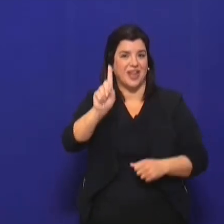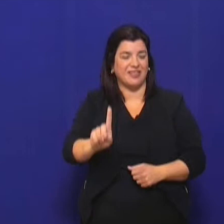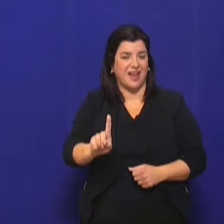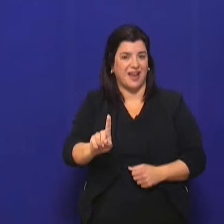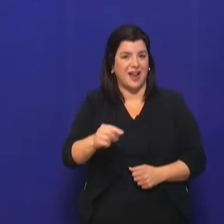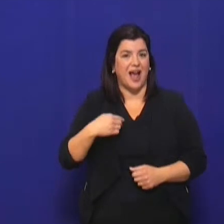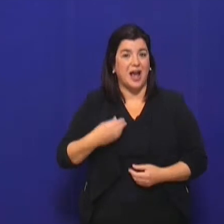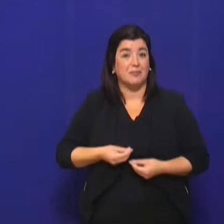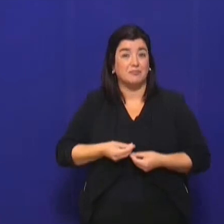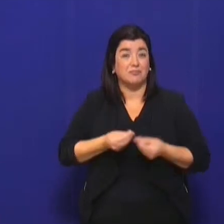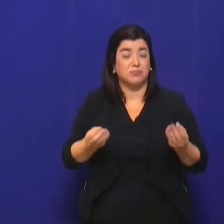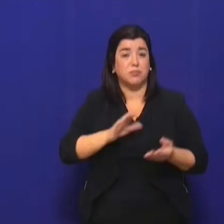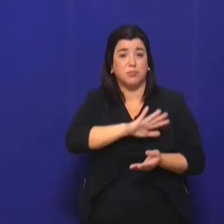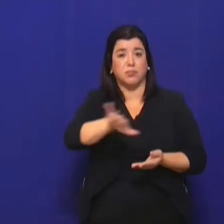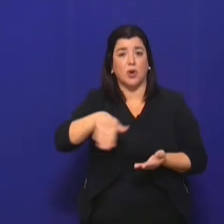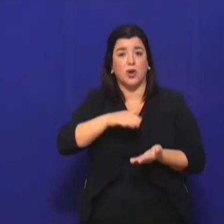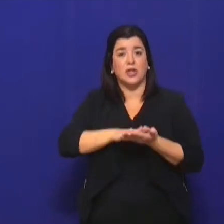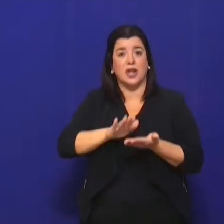tajna